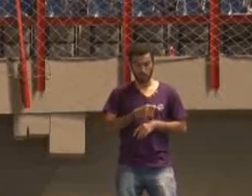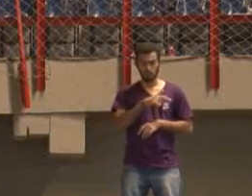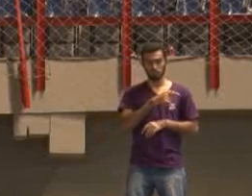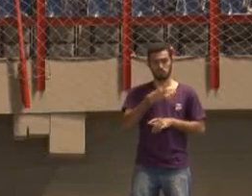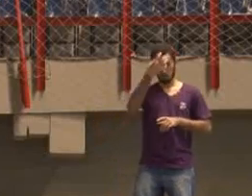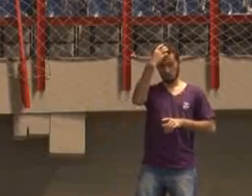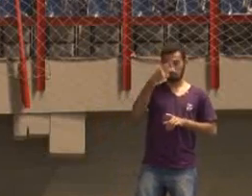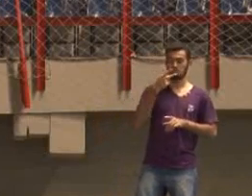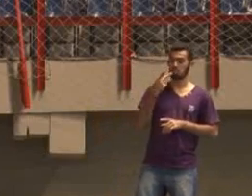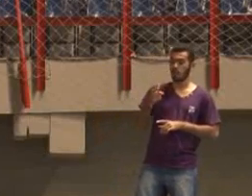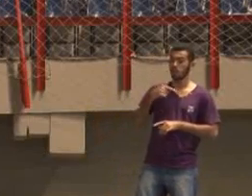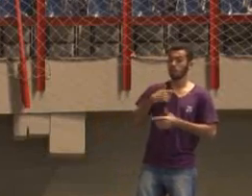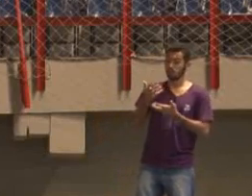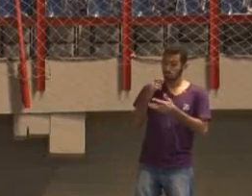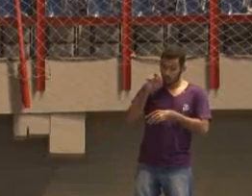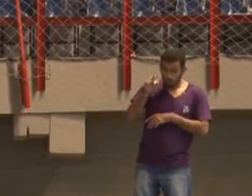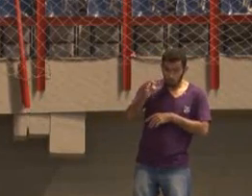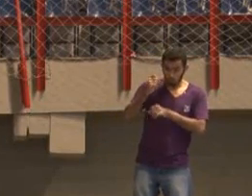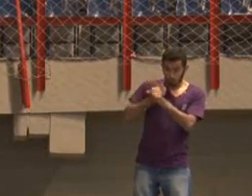construa uma prisão